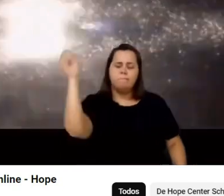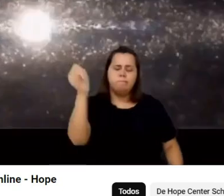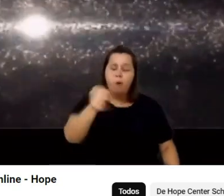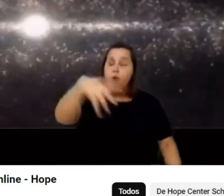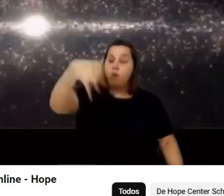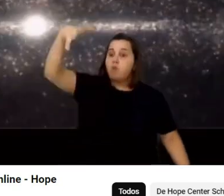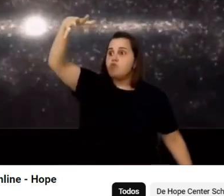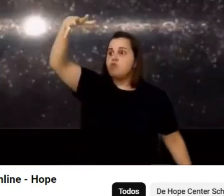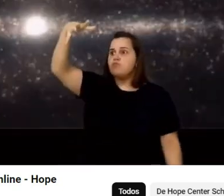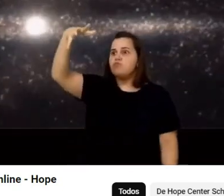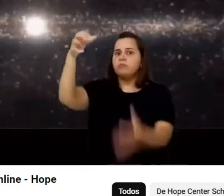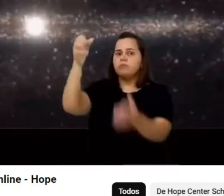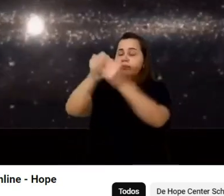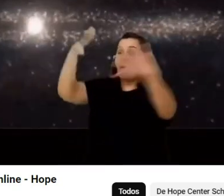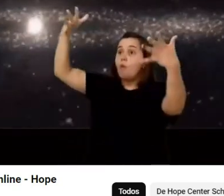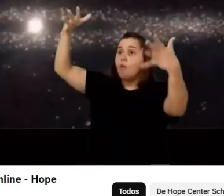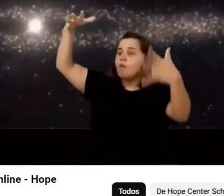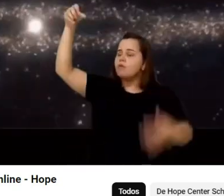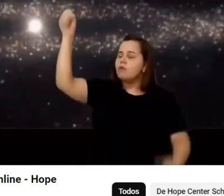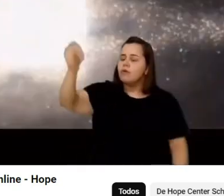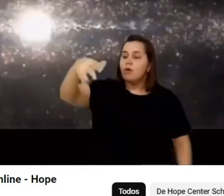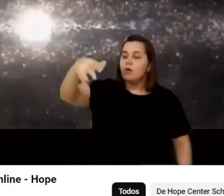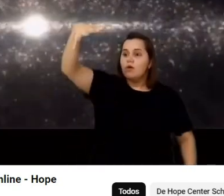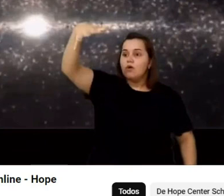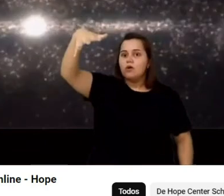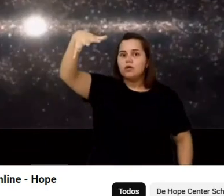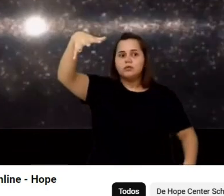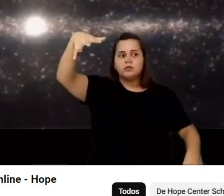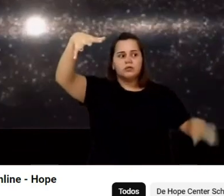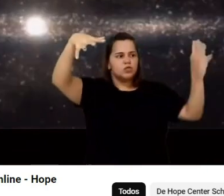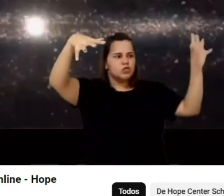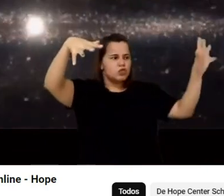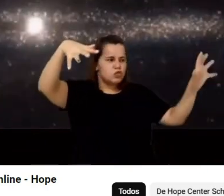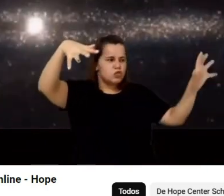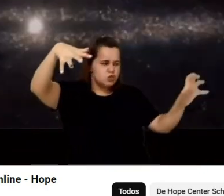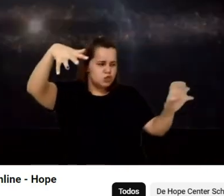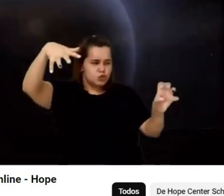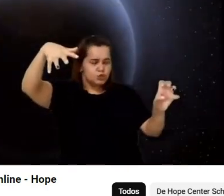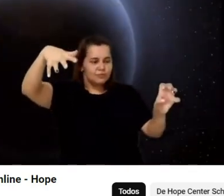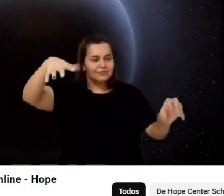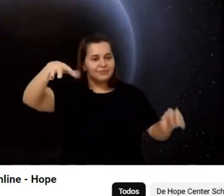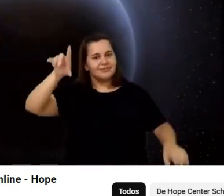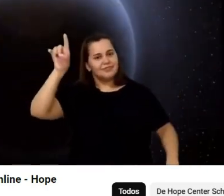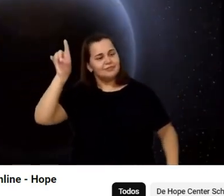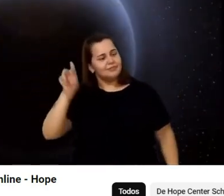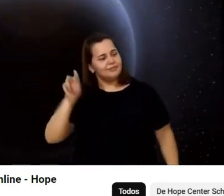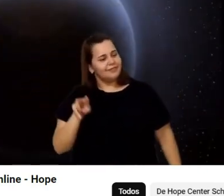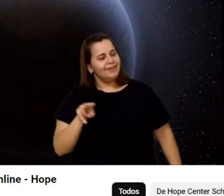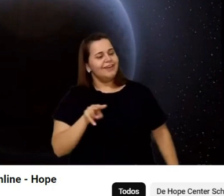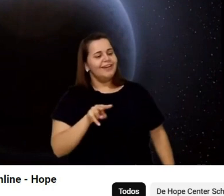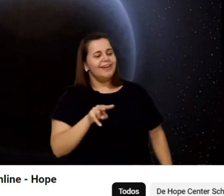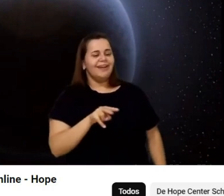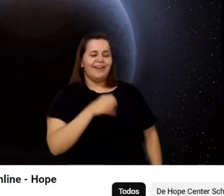ele começa, ele diz, haja luz, e as luzes foram criadas.